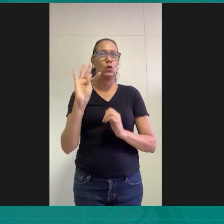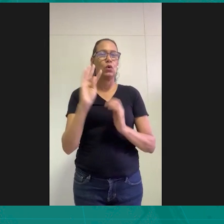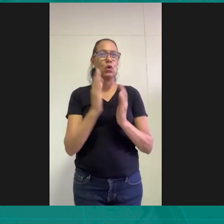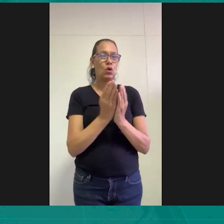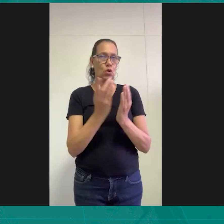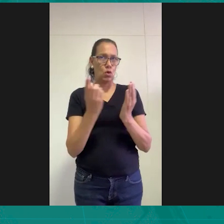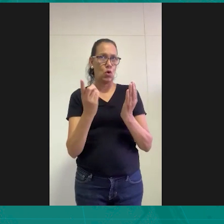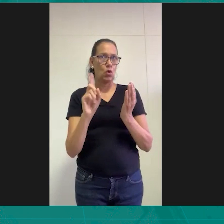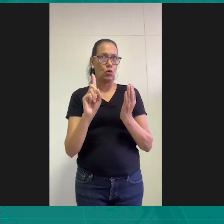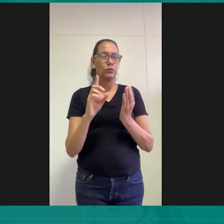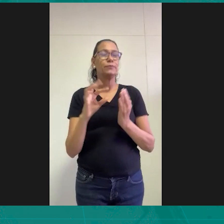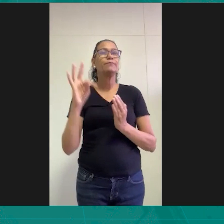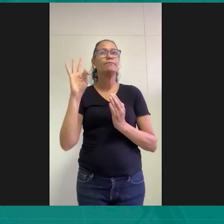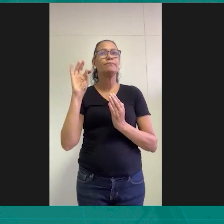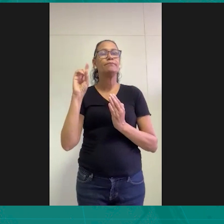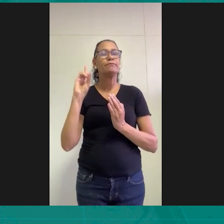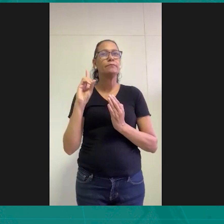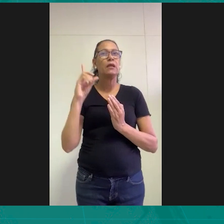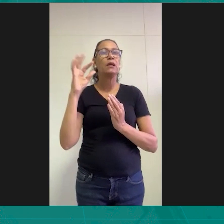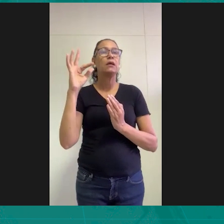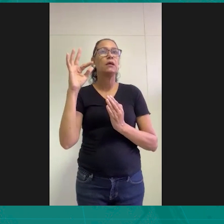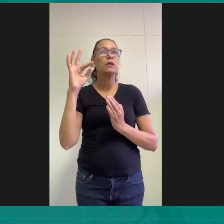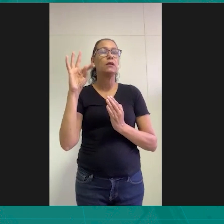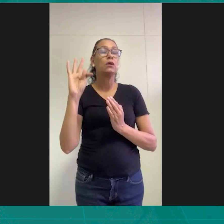Deuteronômio 12, 5.